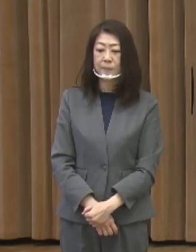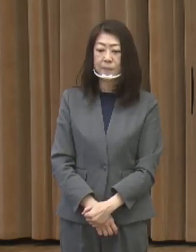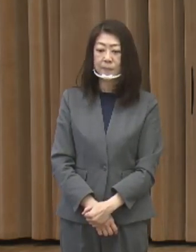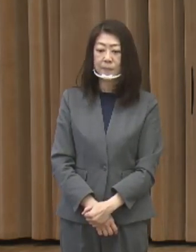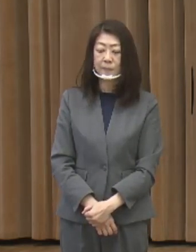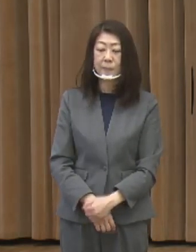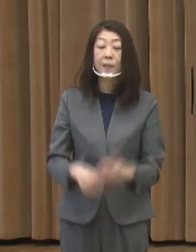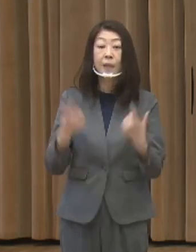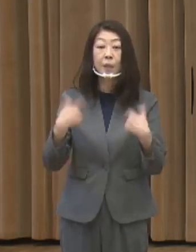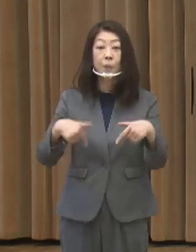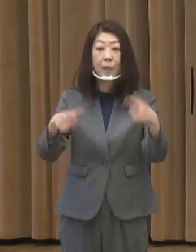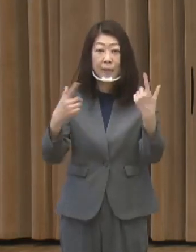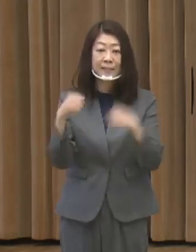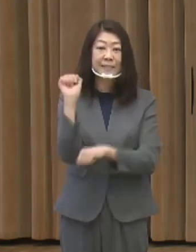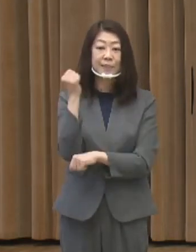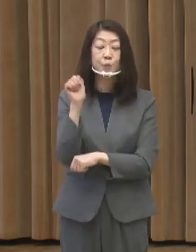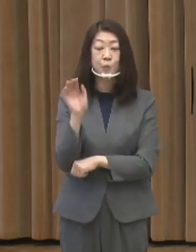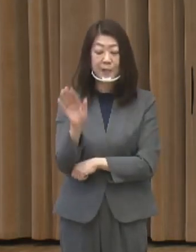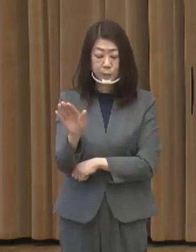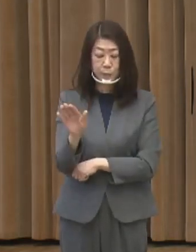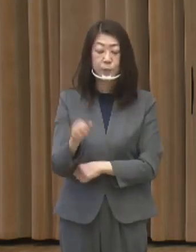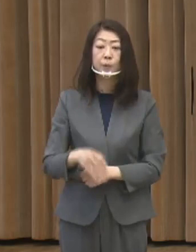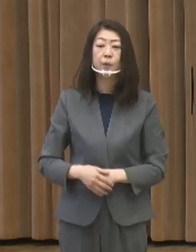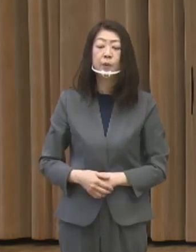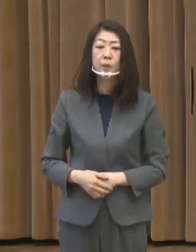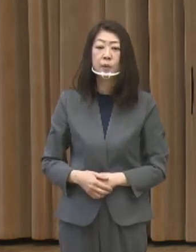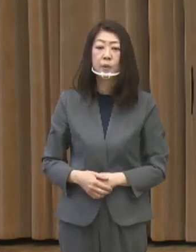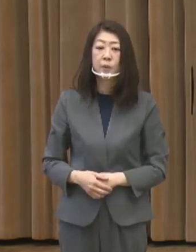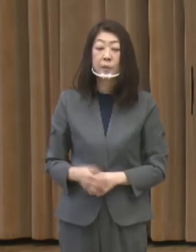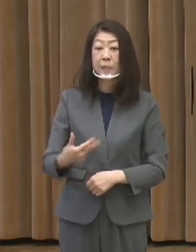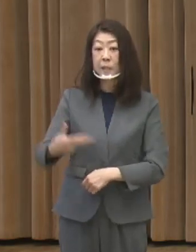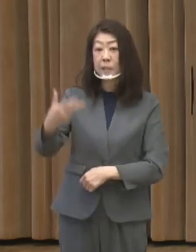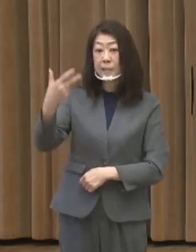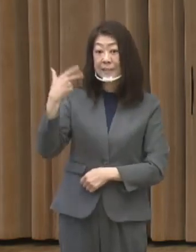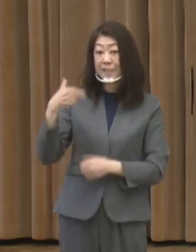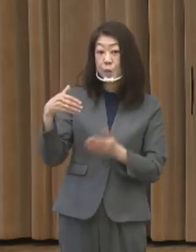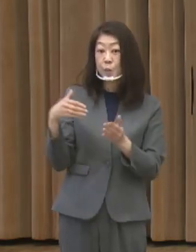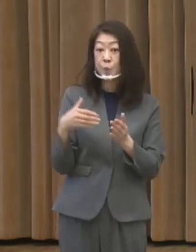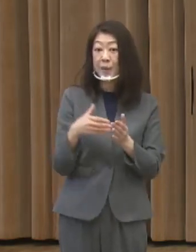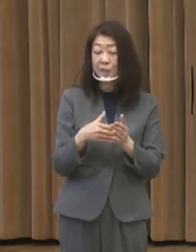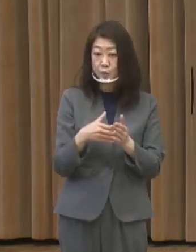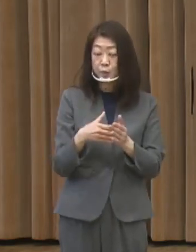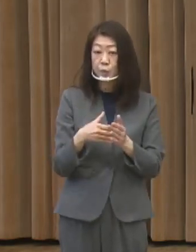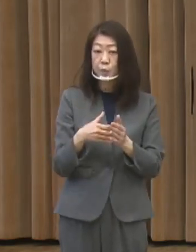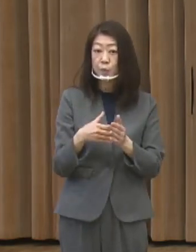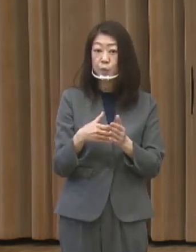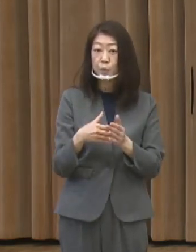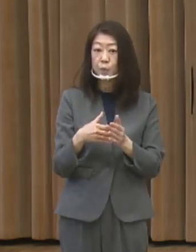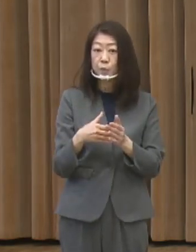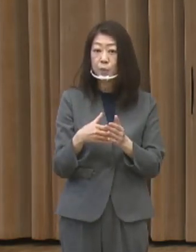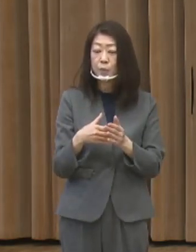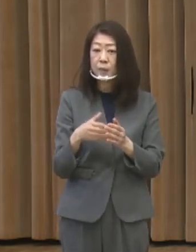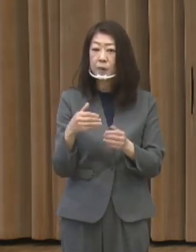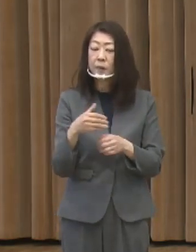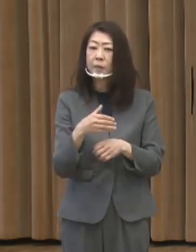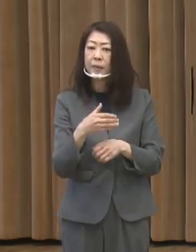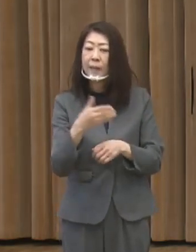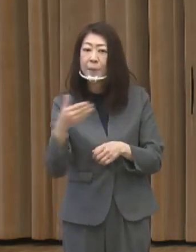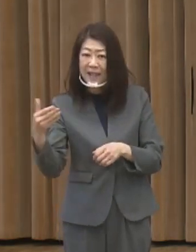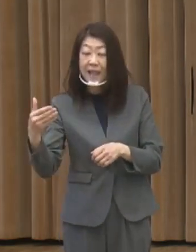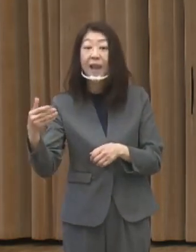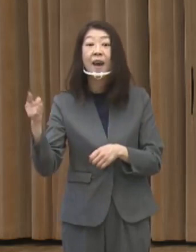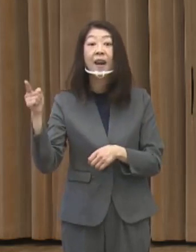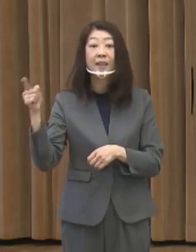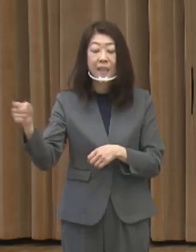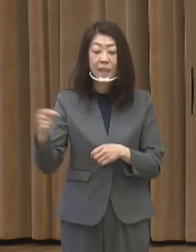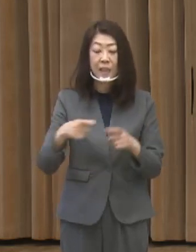毎日新聞の和平です。よろしくお願いします。先週末、ワシントンのホワイトハウスで日米首脳の共同記者会見